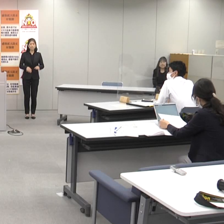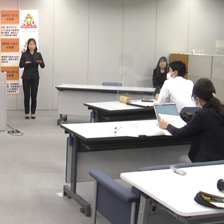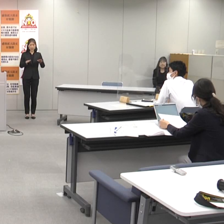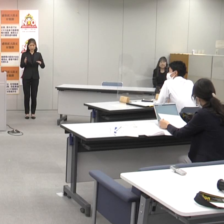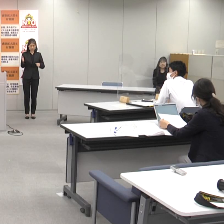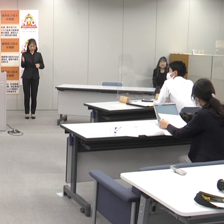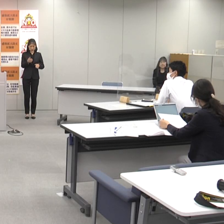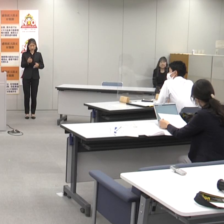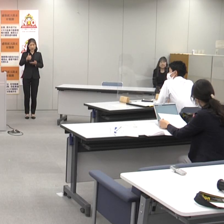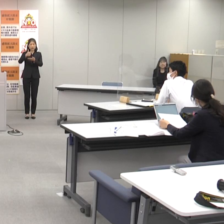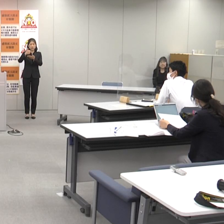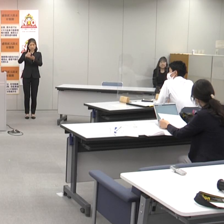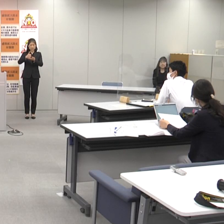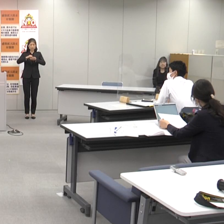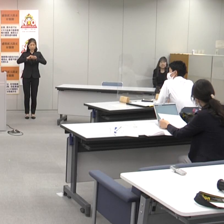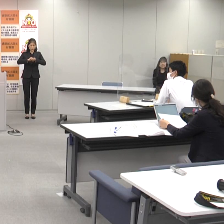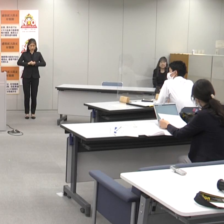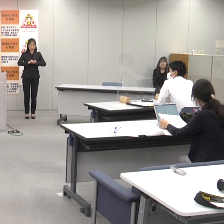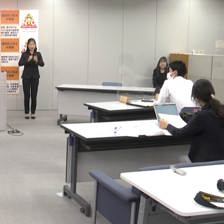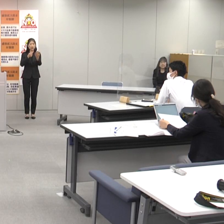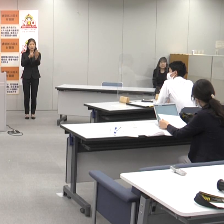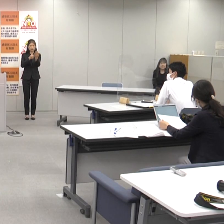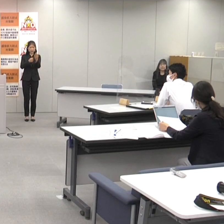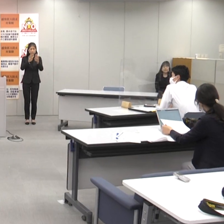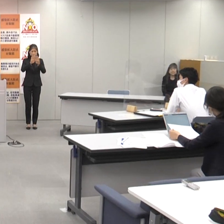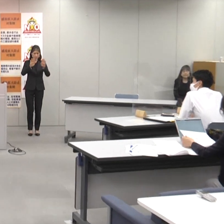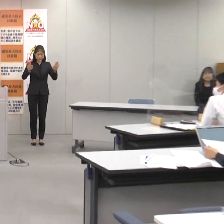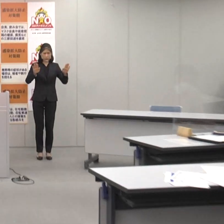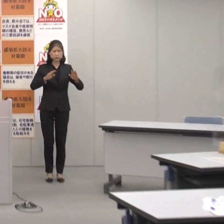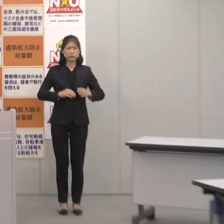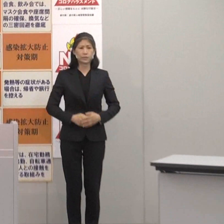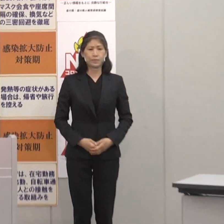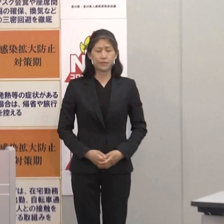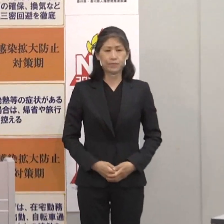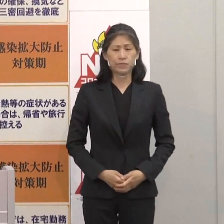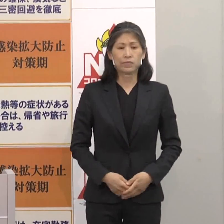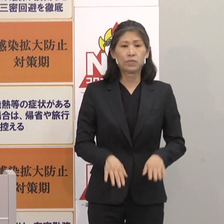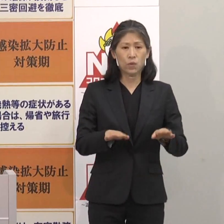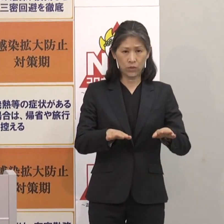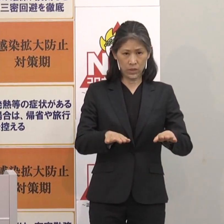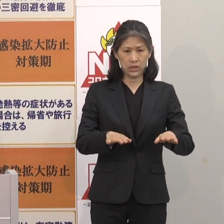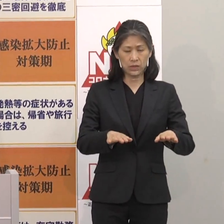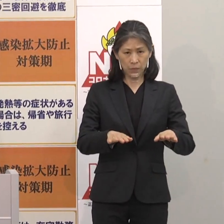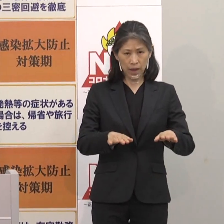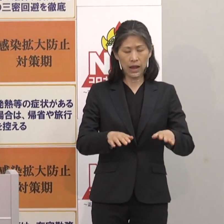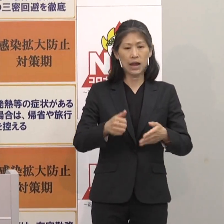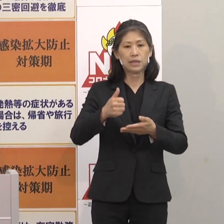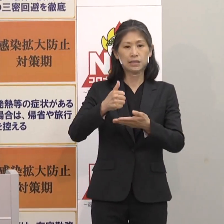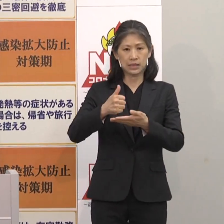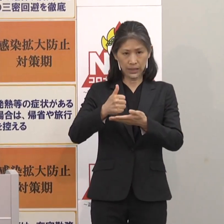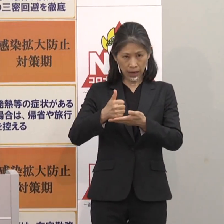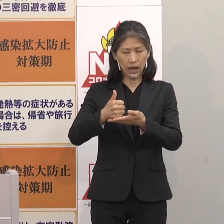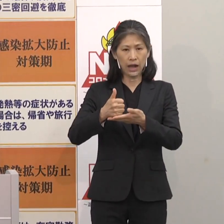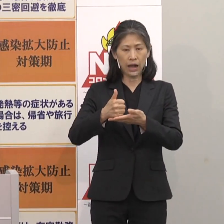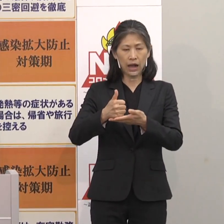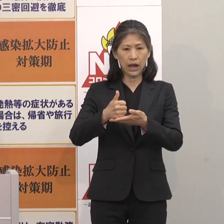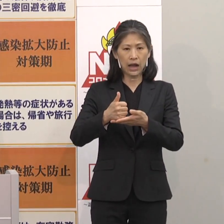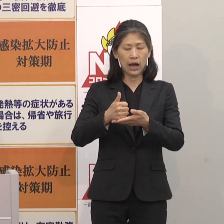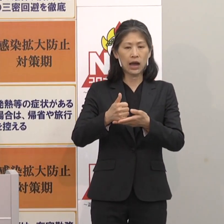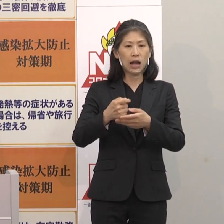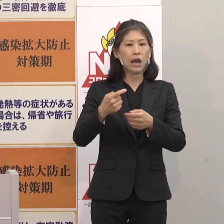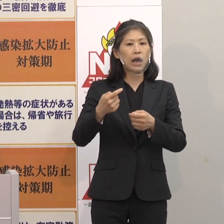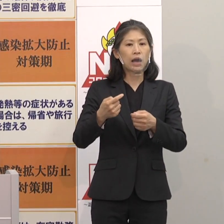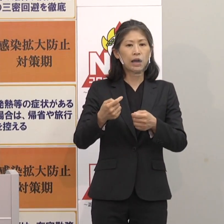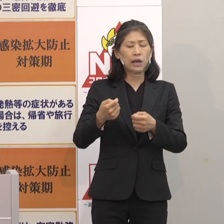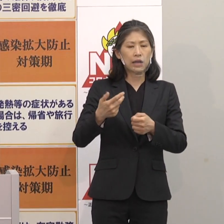ただいまから知事の定例会見を始めさせていただきます。本日は最初に知事から前月の交通死